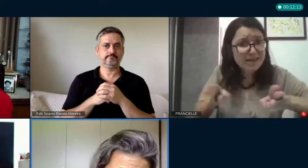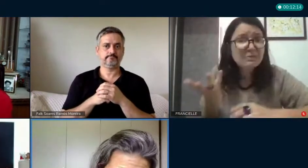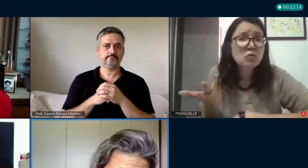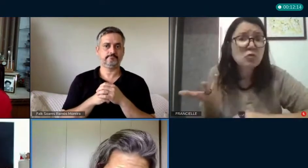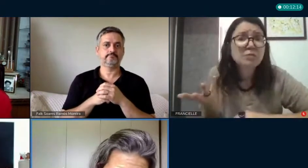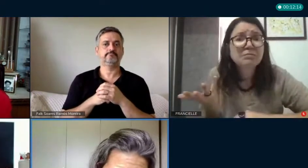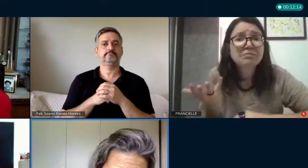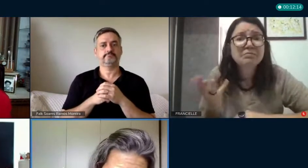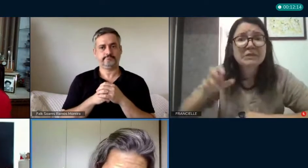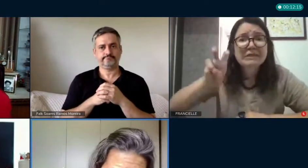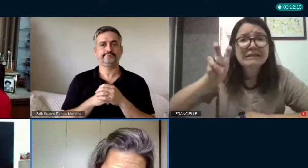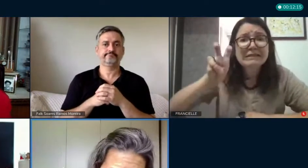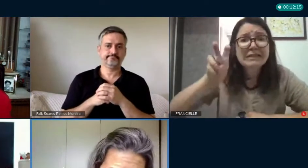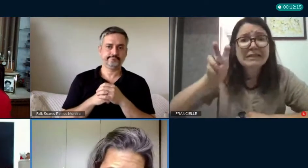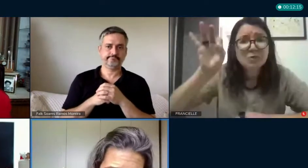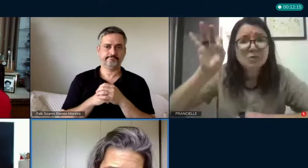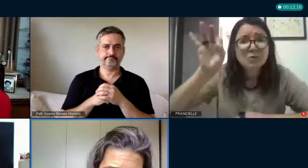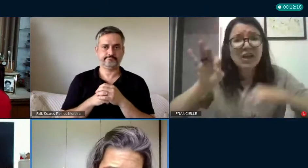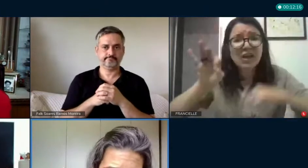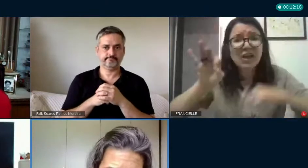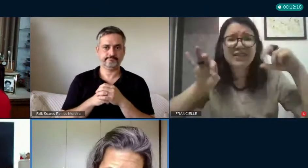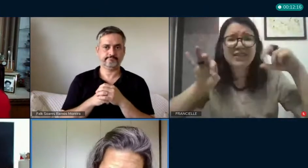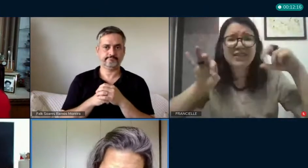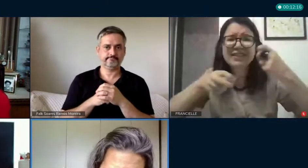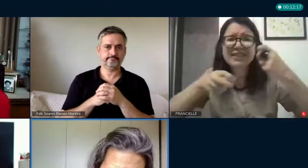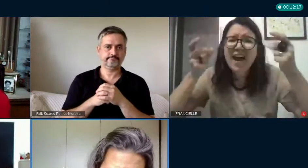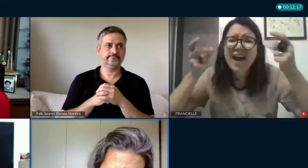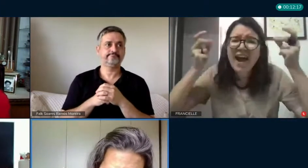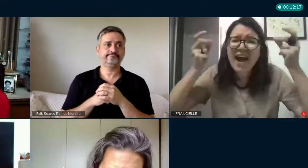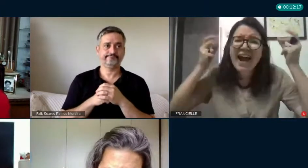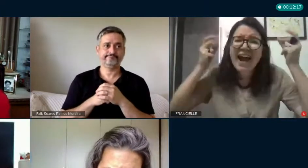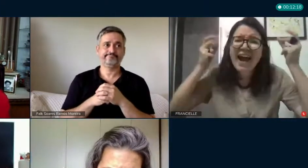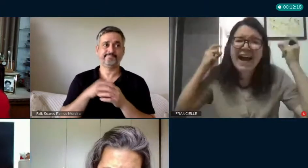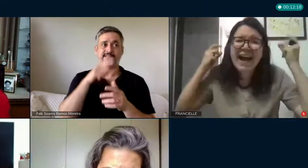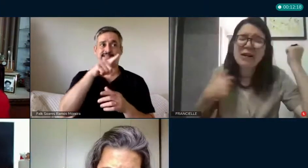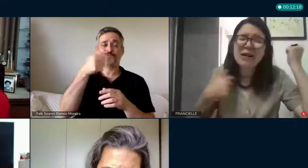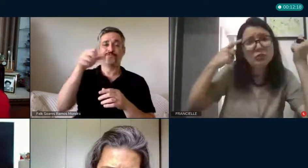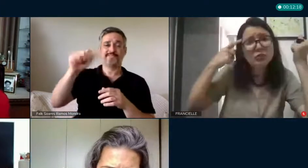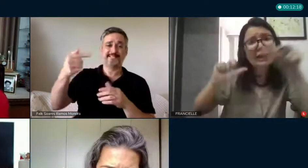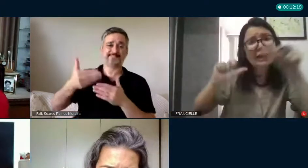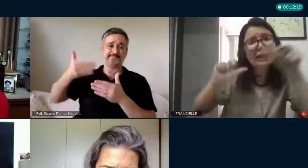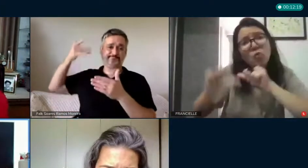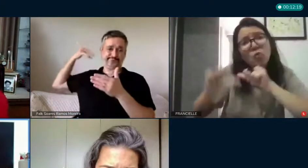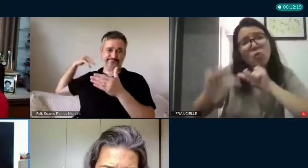Eu só queria que você conferisse em relação aos dados.